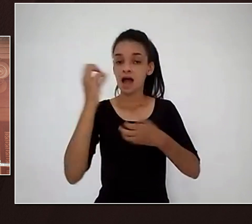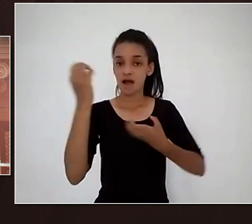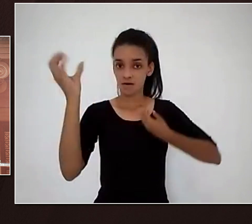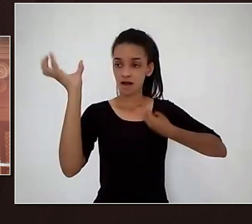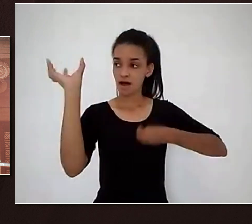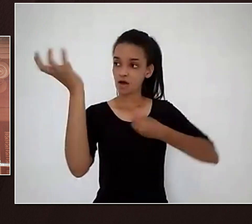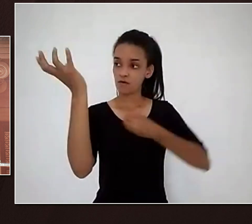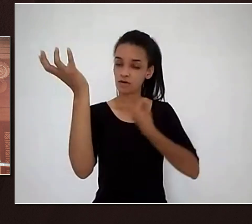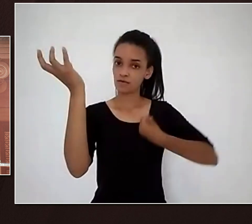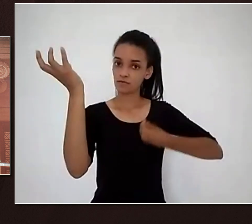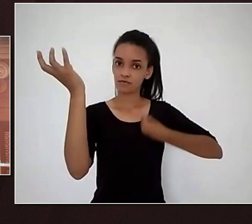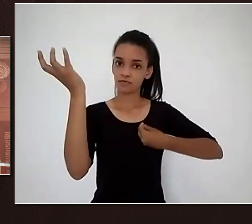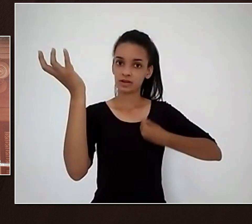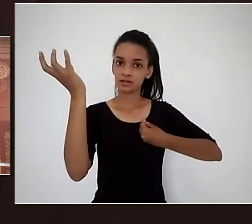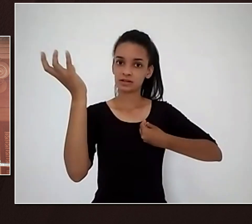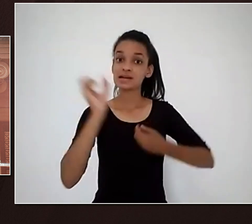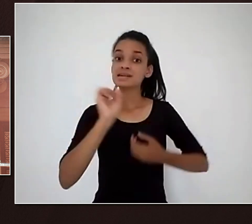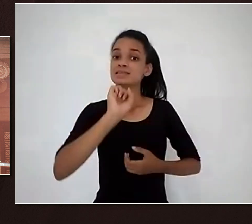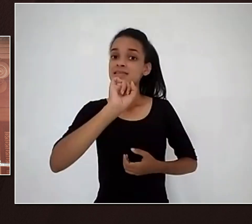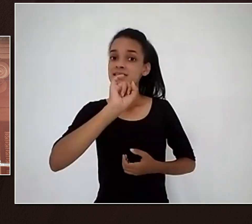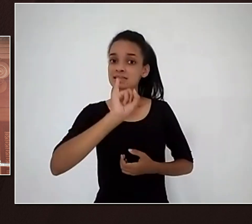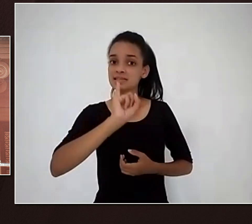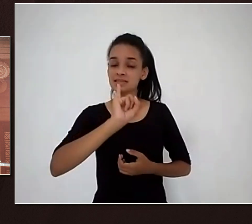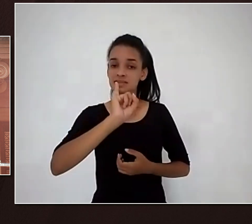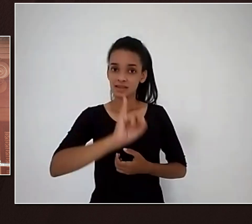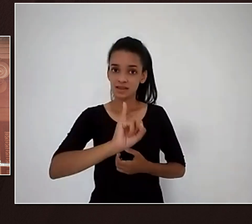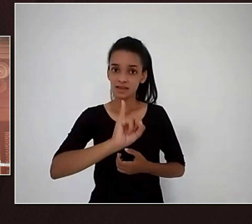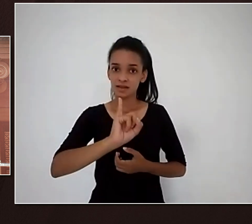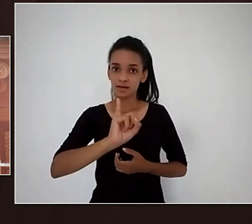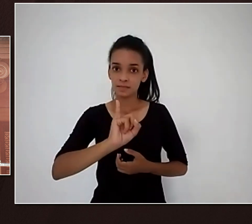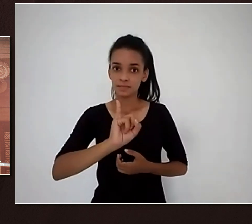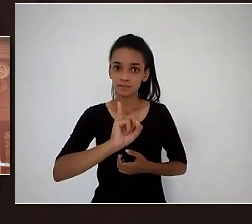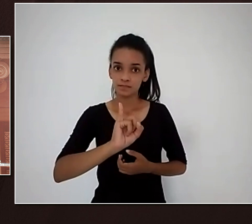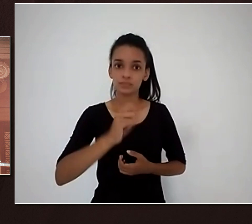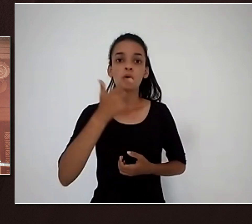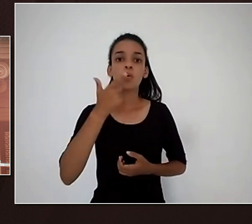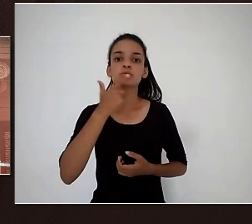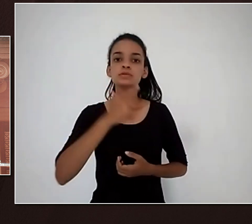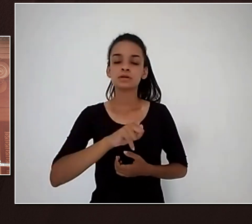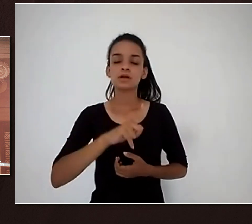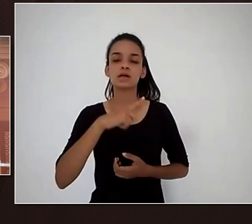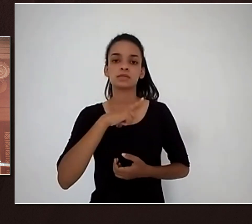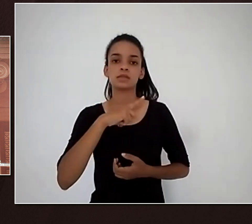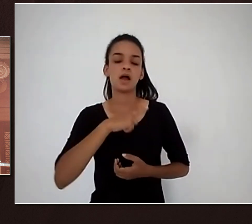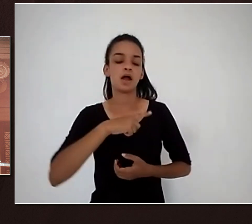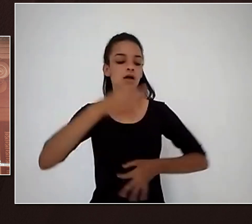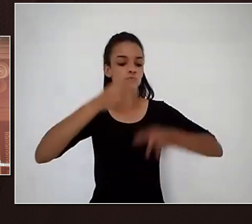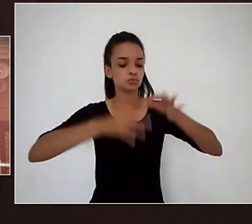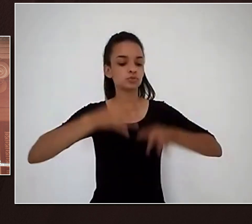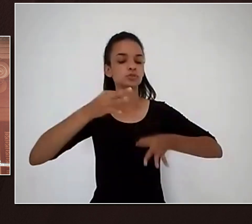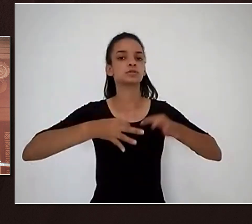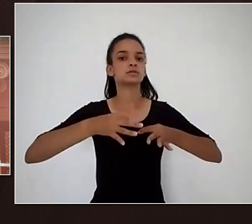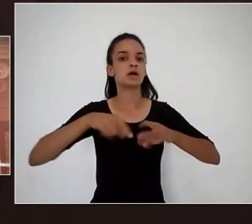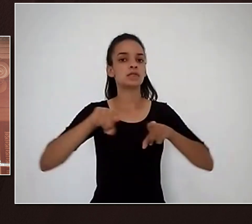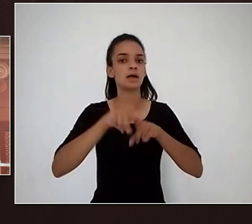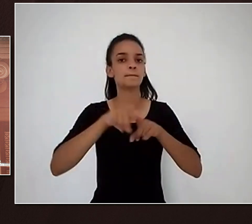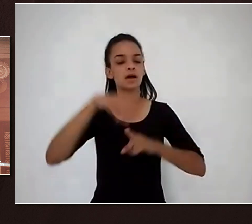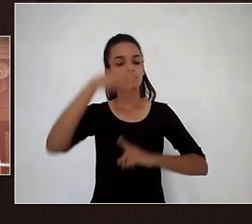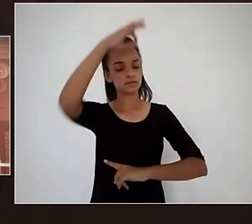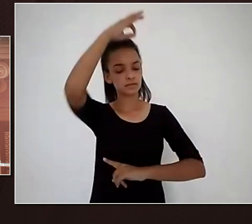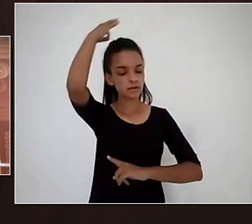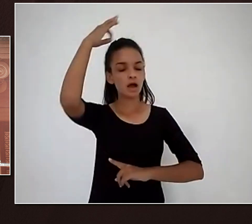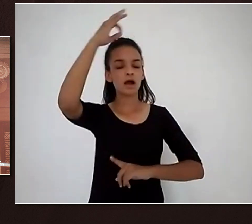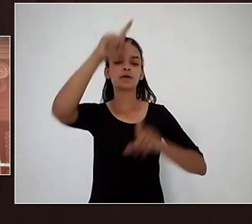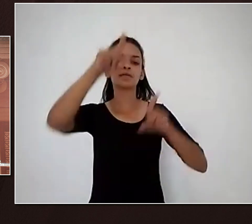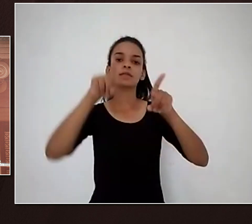da árvore, para a árvore da vida, com a justiça de Deus, com a santidade de Deus e também com a glória